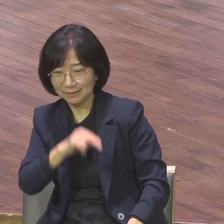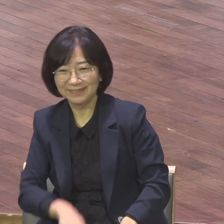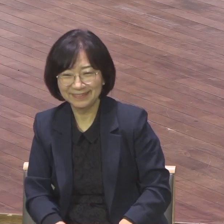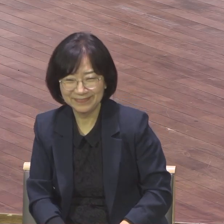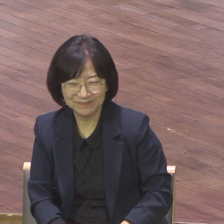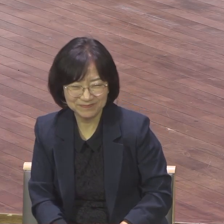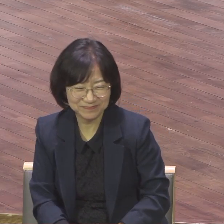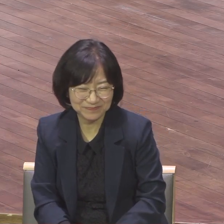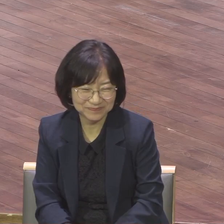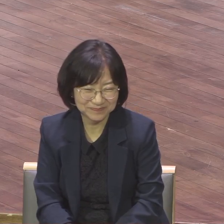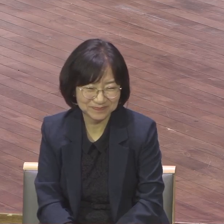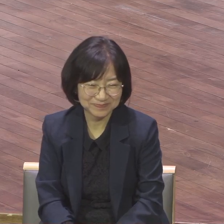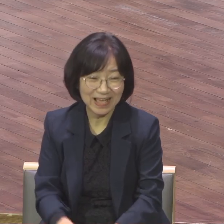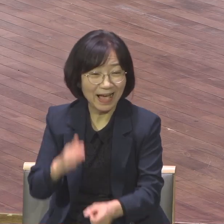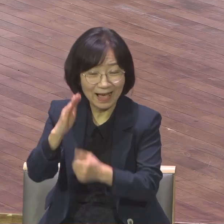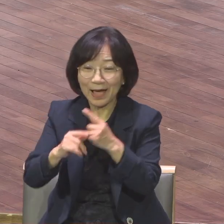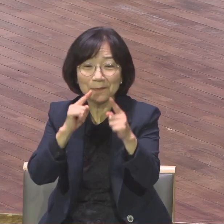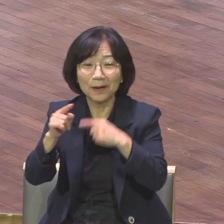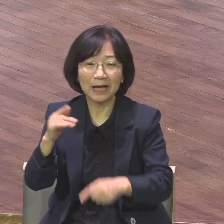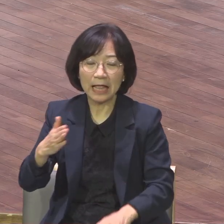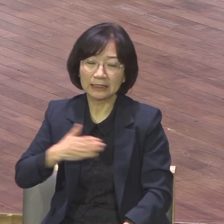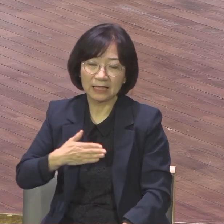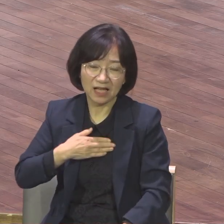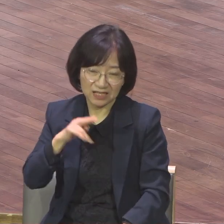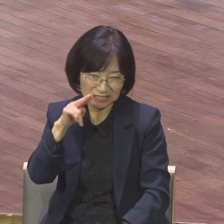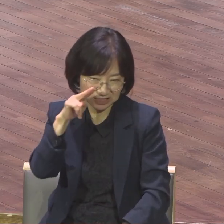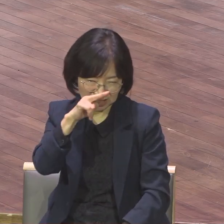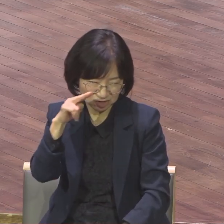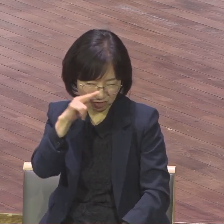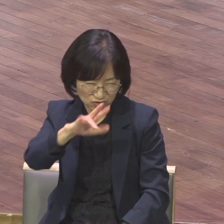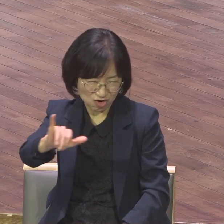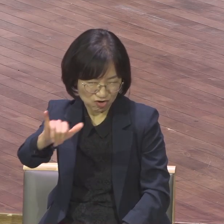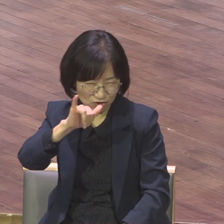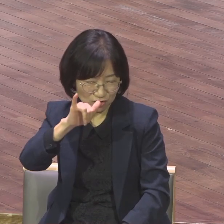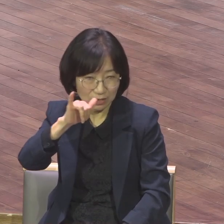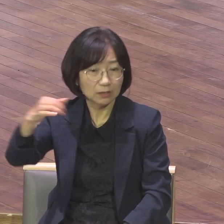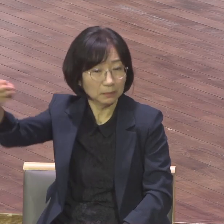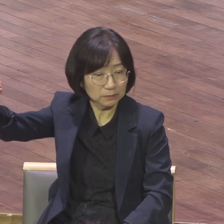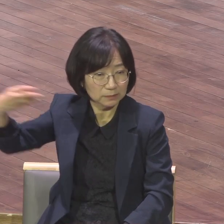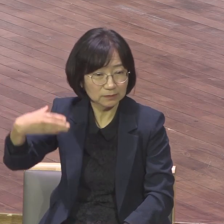바랍니다. 나는 질투하는 하나님, 저건 질투하는.